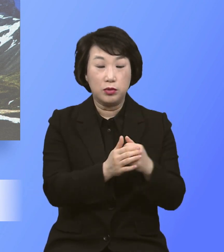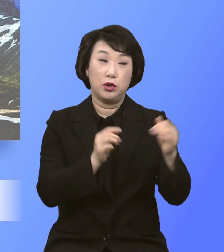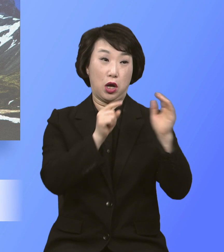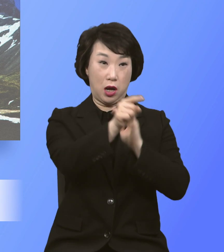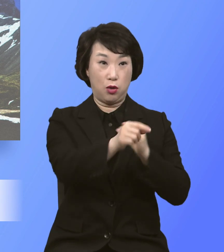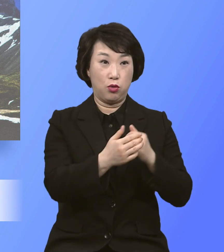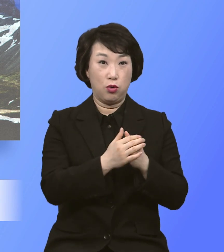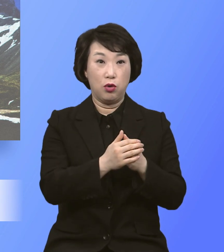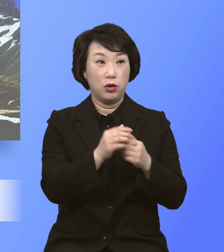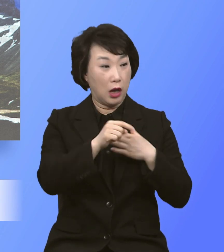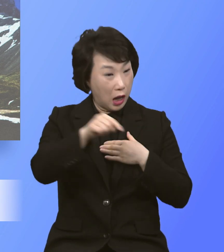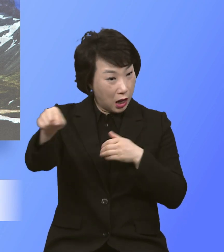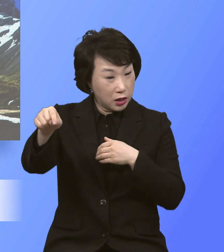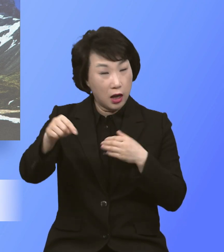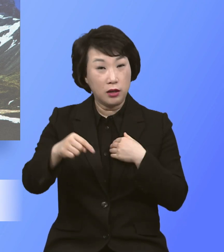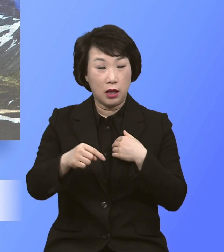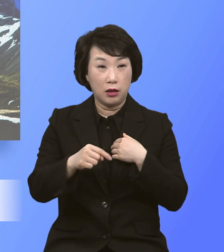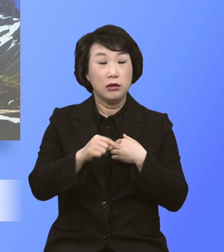합니다.